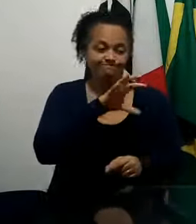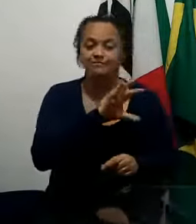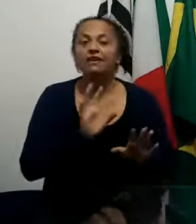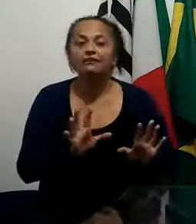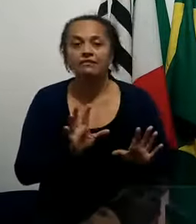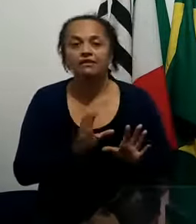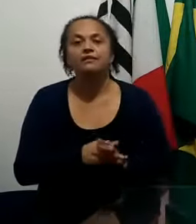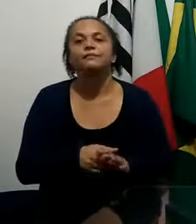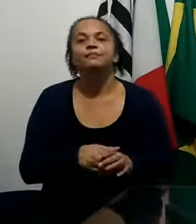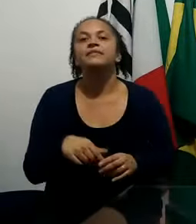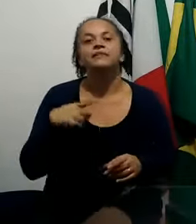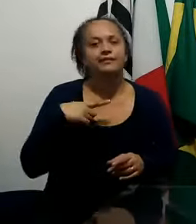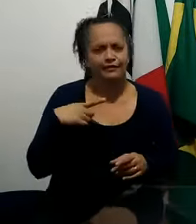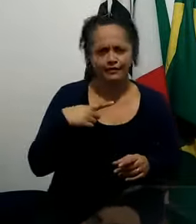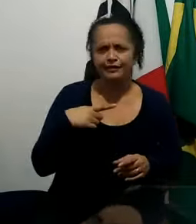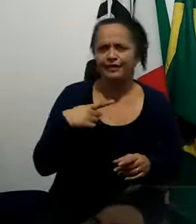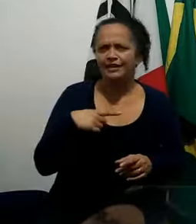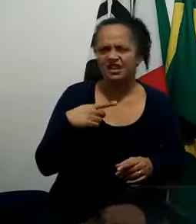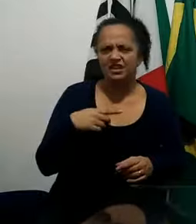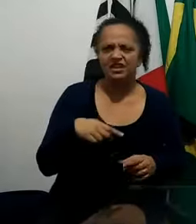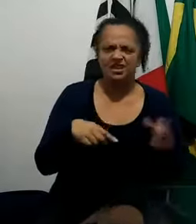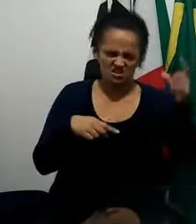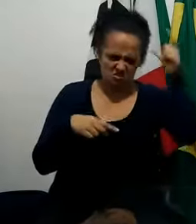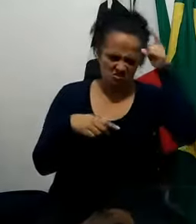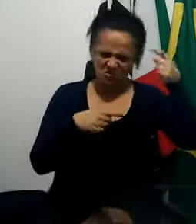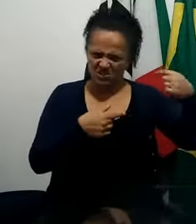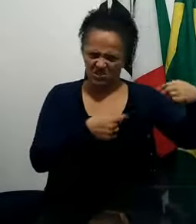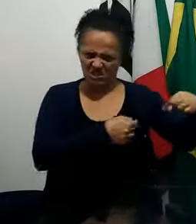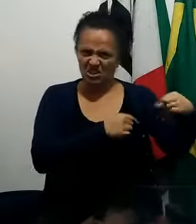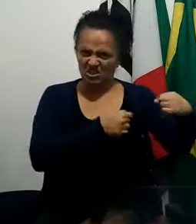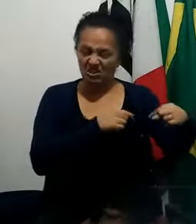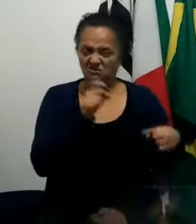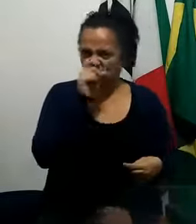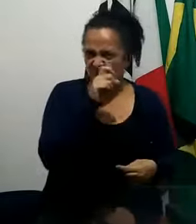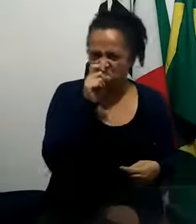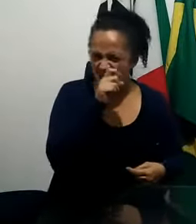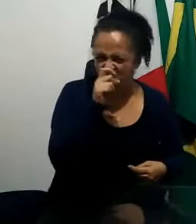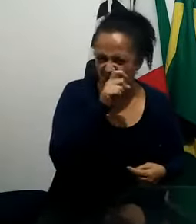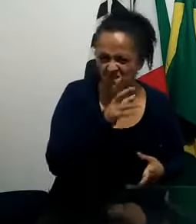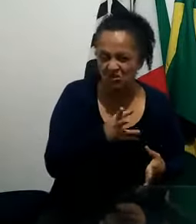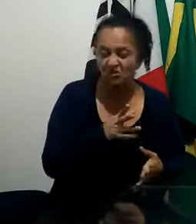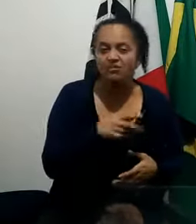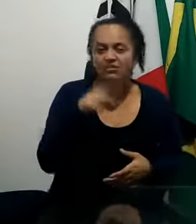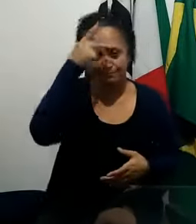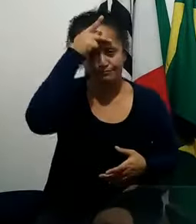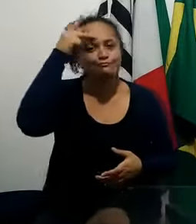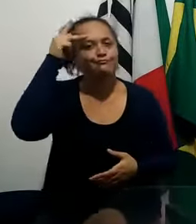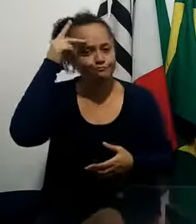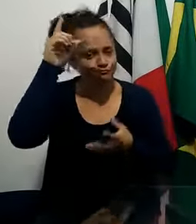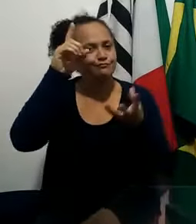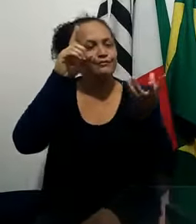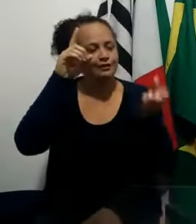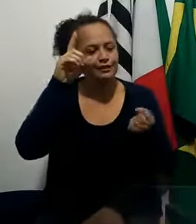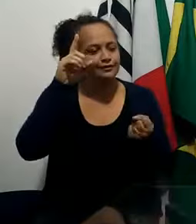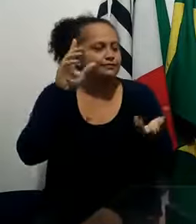Israel o aceitará. Isso está claro em Isaías, capítulo 28, verso